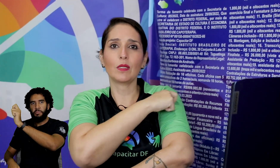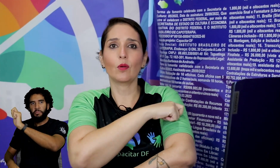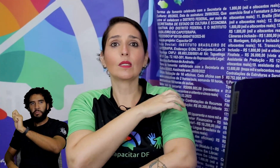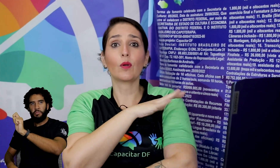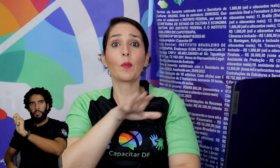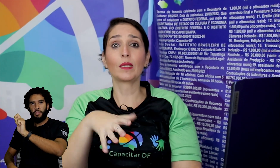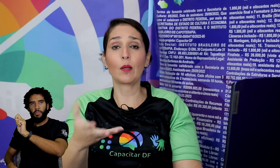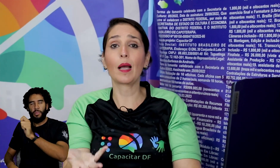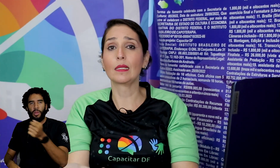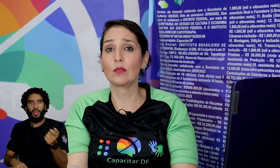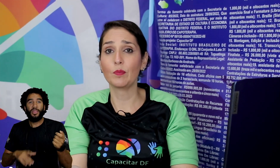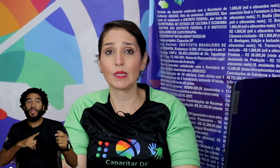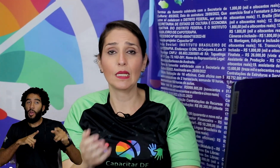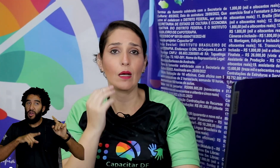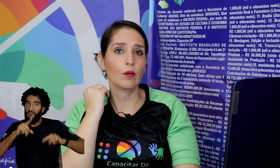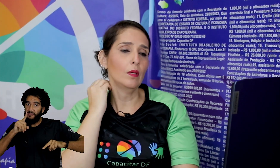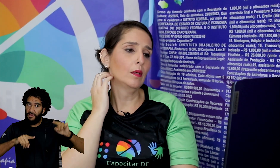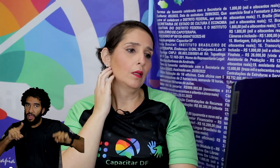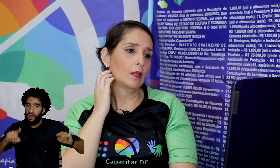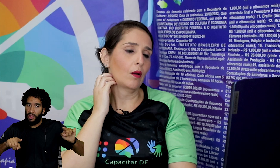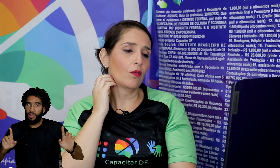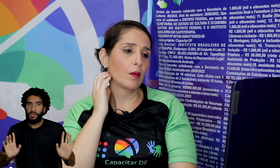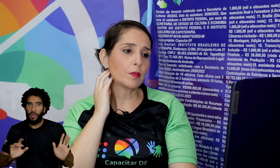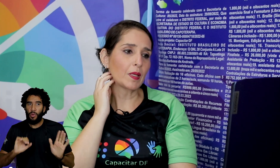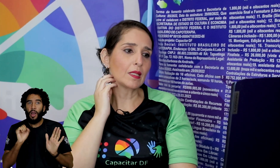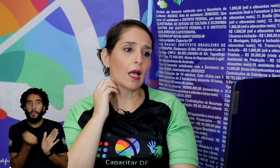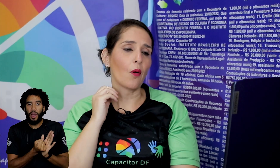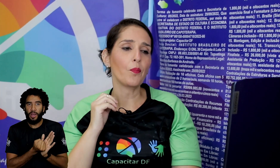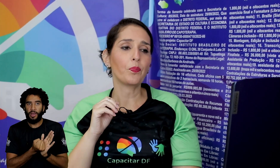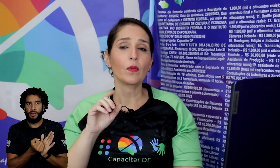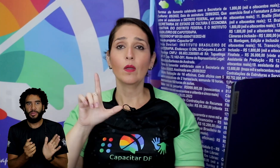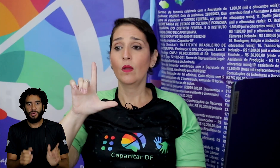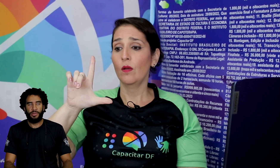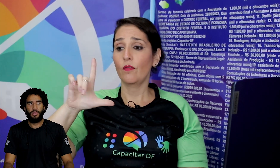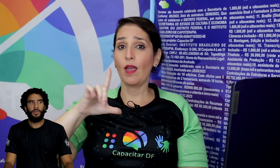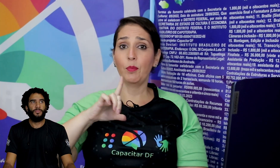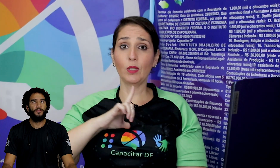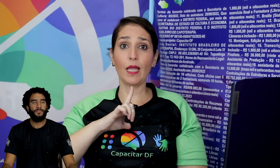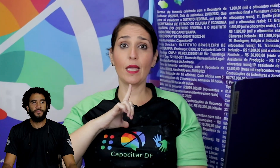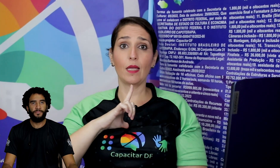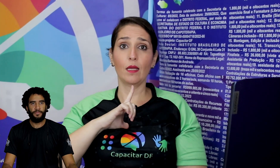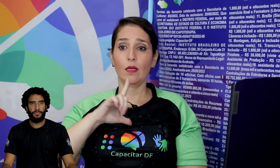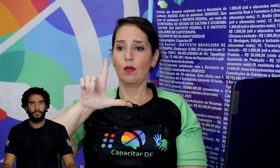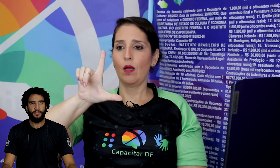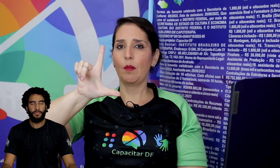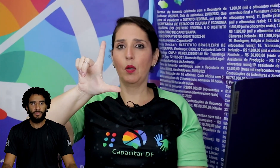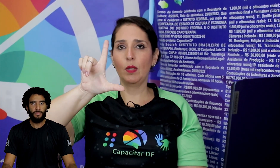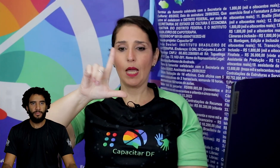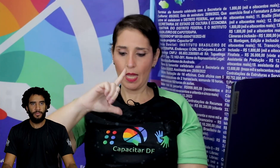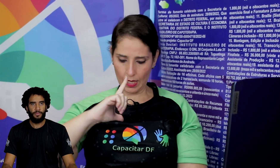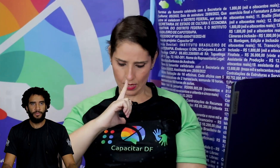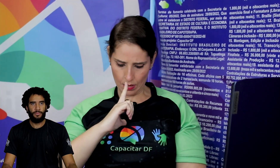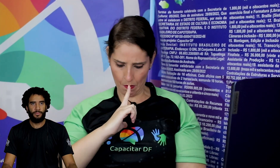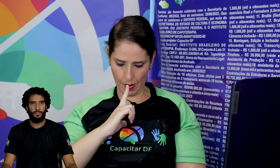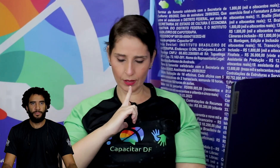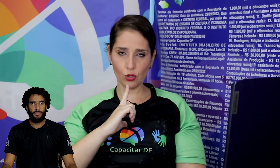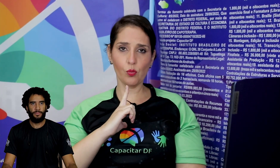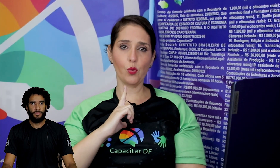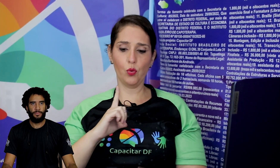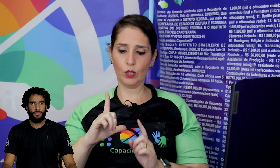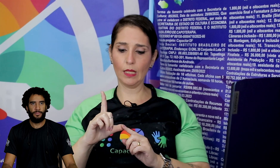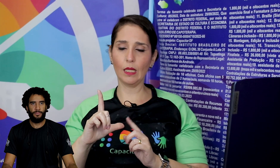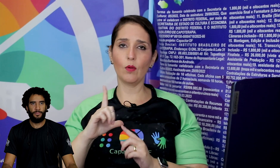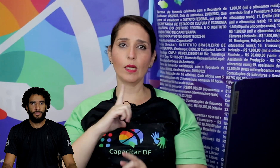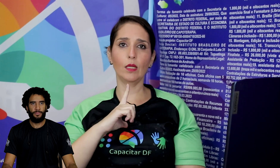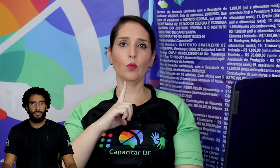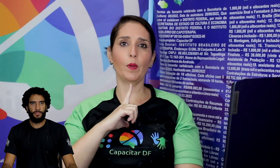da pessoa, então tem marcação espacial. É um verbo espacial. Verbo ter. A mão em L, bate